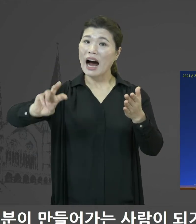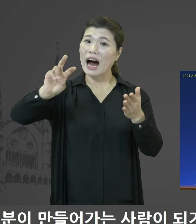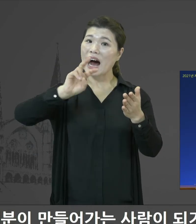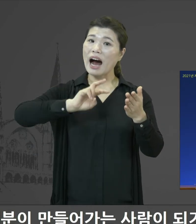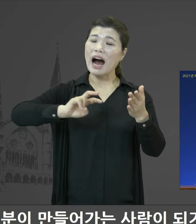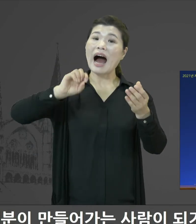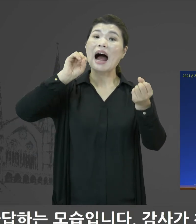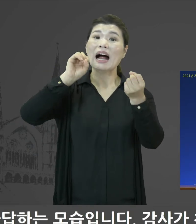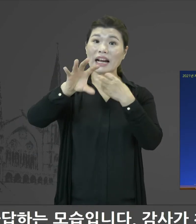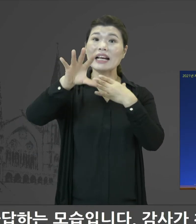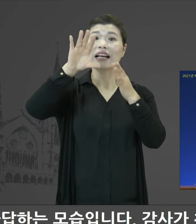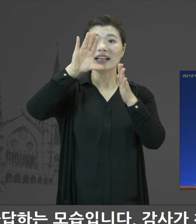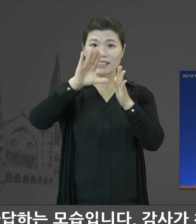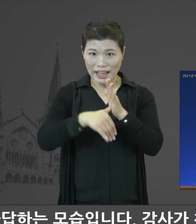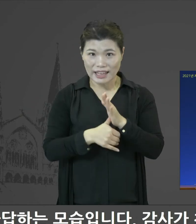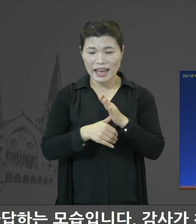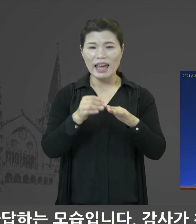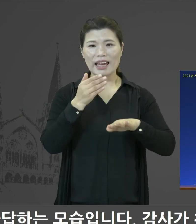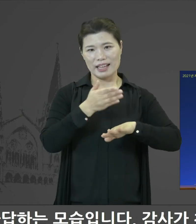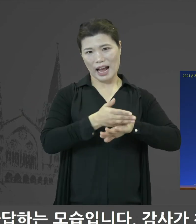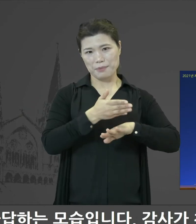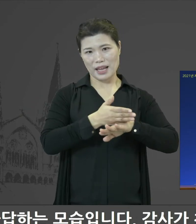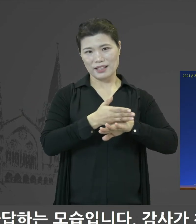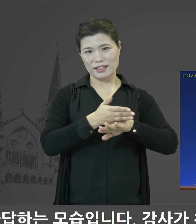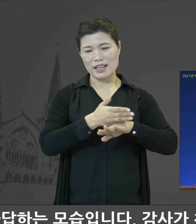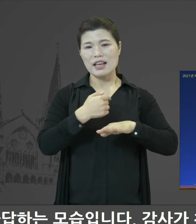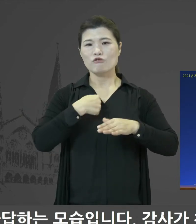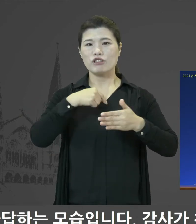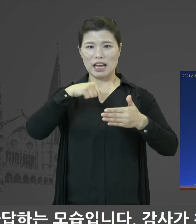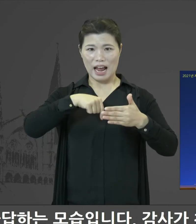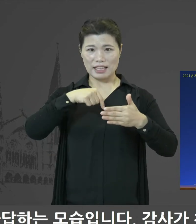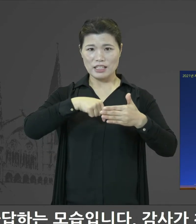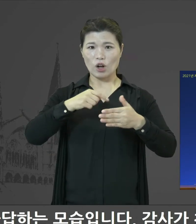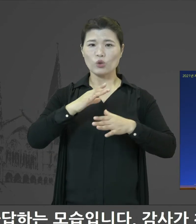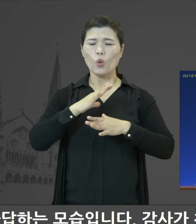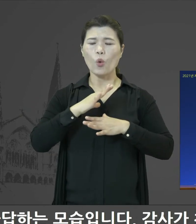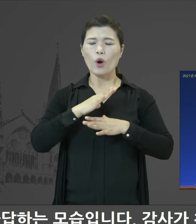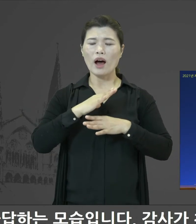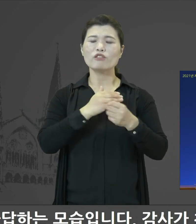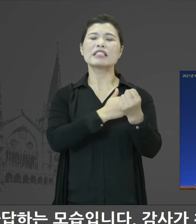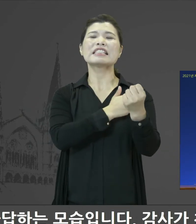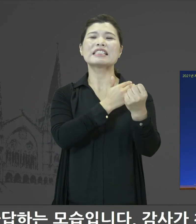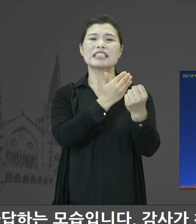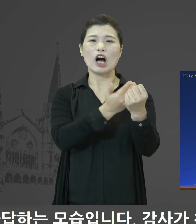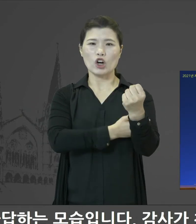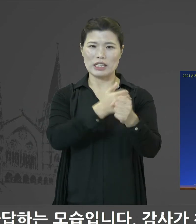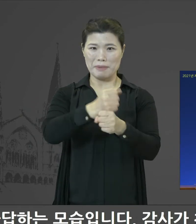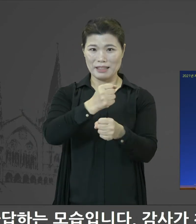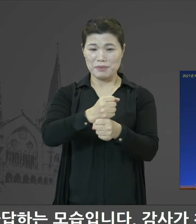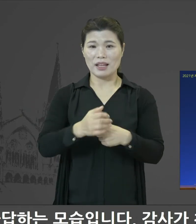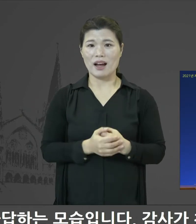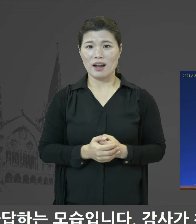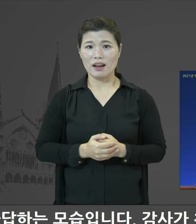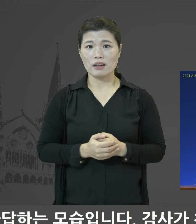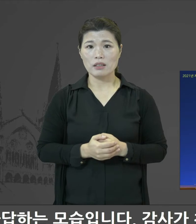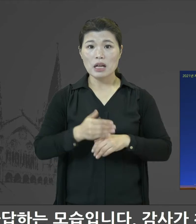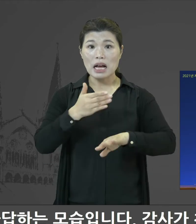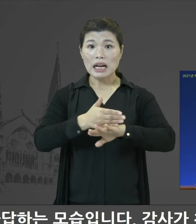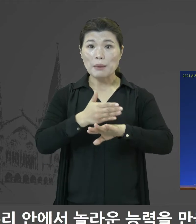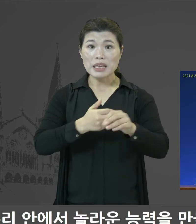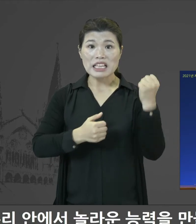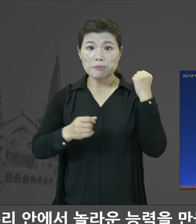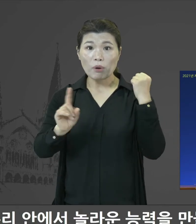그 감사는 우리 안에서 놀라운 능력을 만들어내는데, 여러분, 감사의 힘이